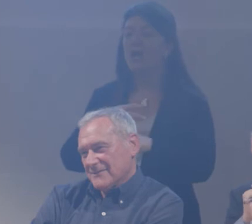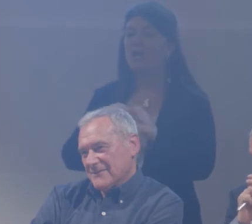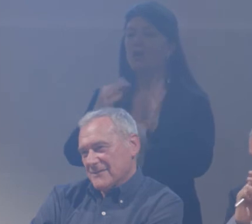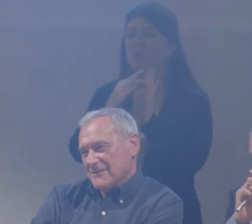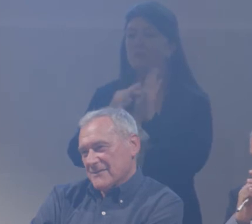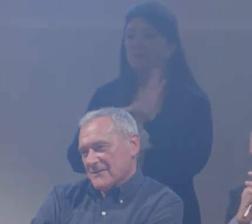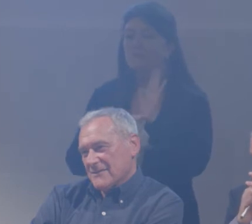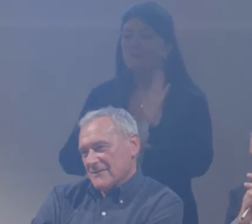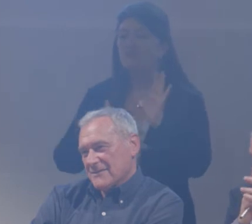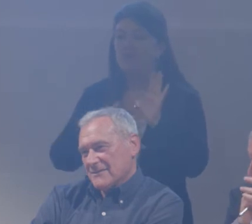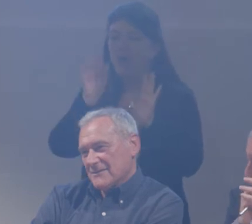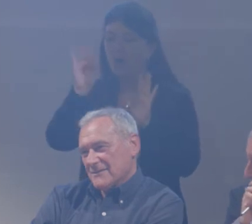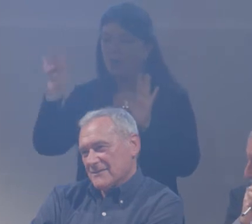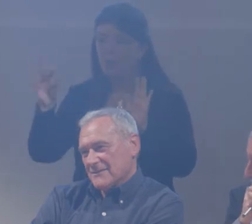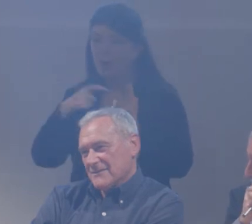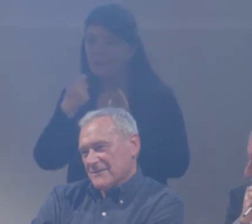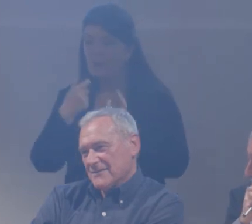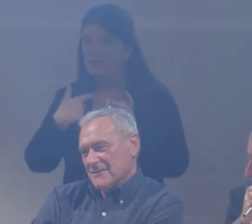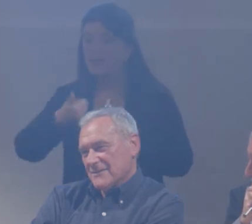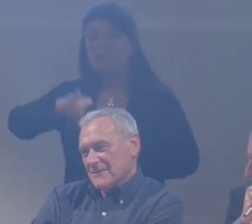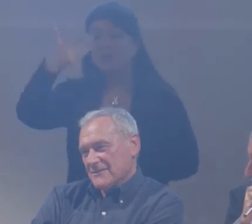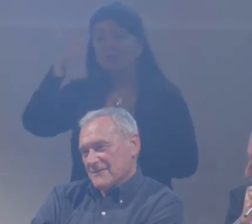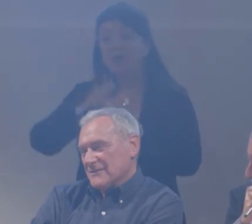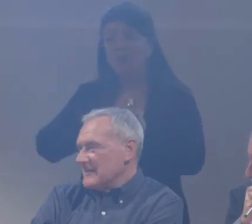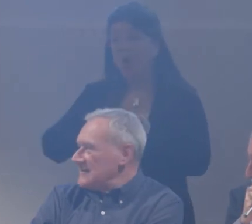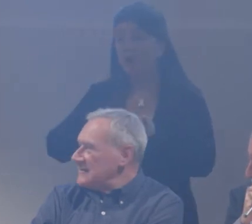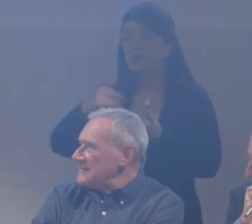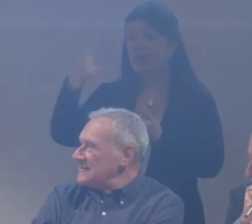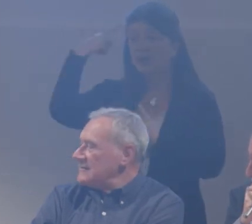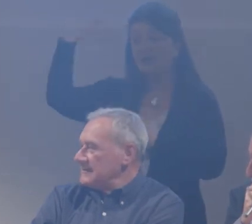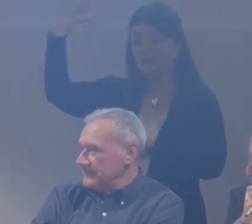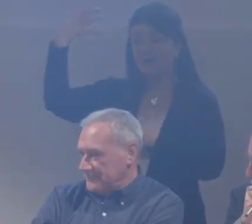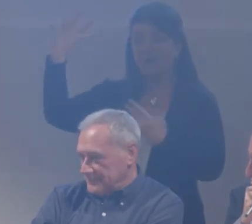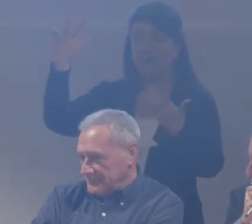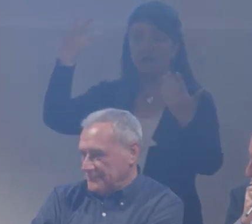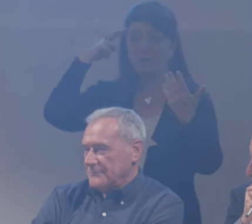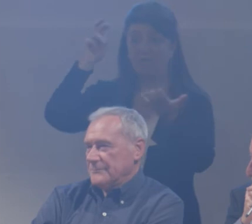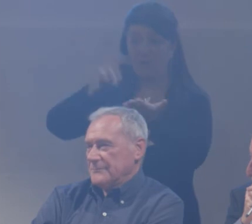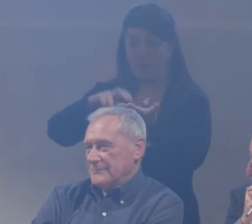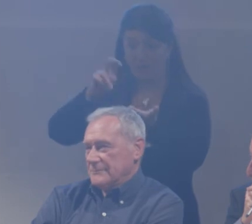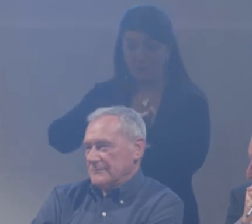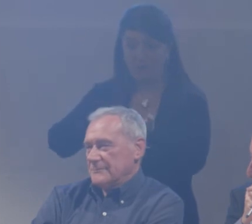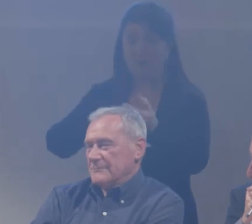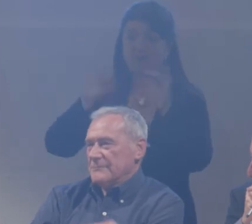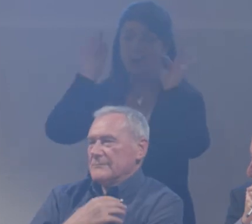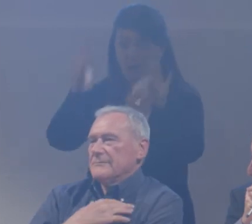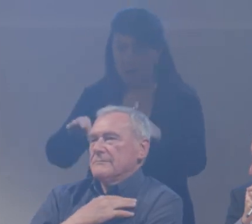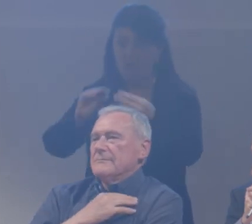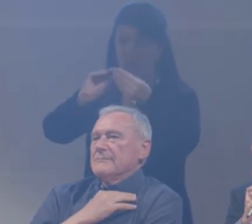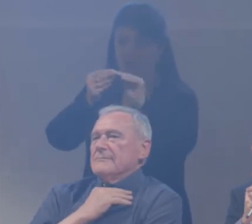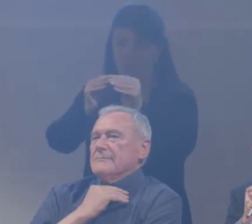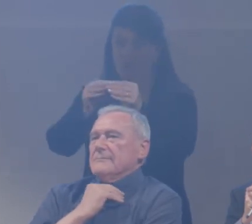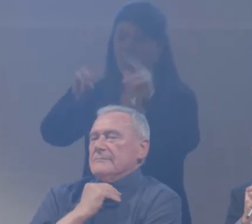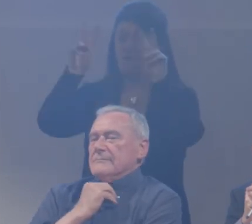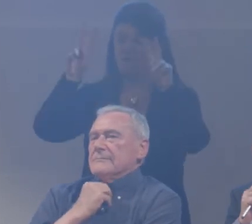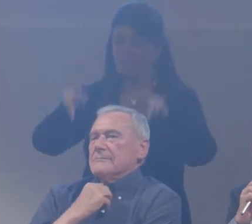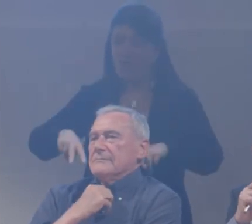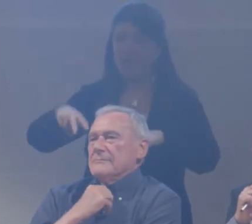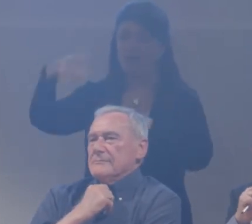innanzitutto perché è la prima volta che lo Stato fa lo Stato. Cioè, lo